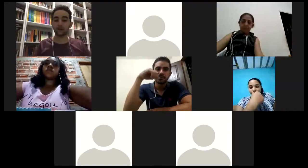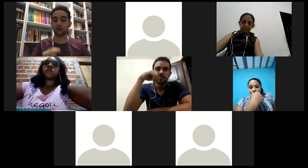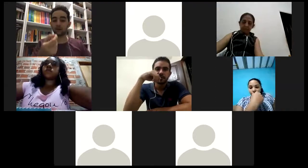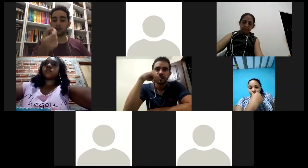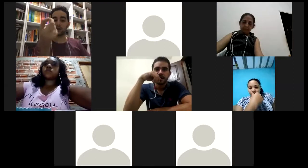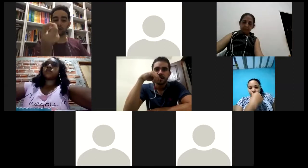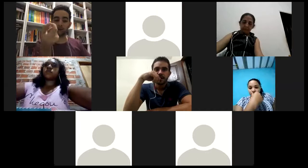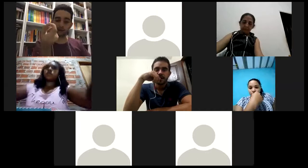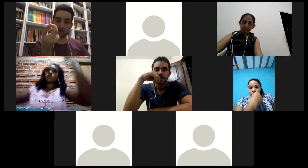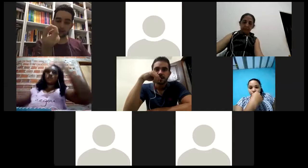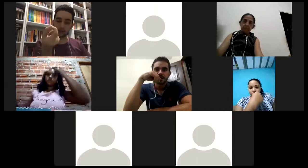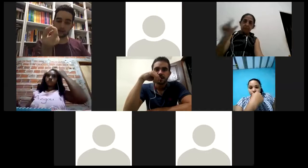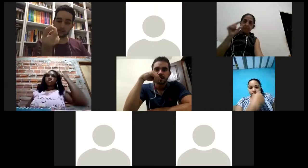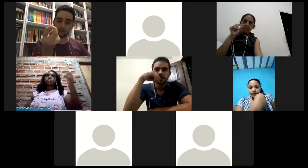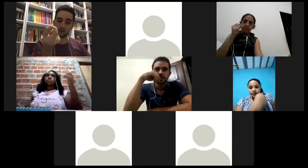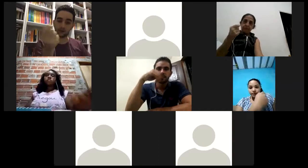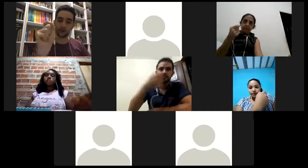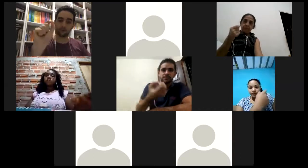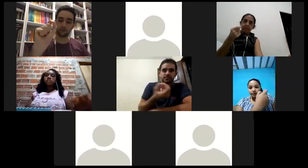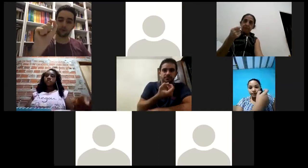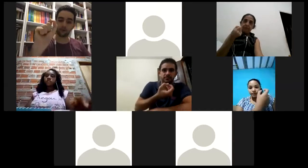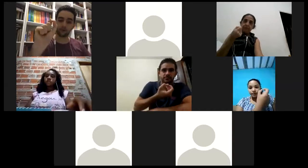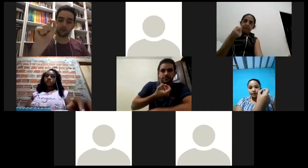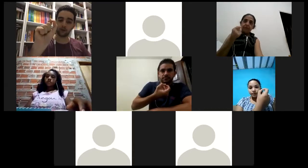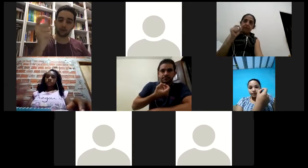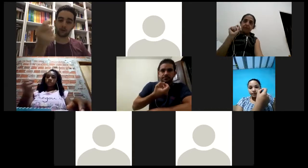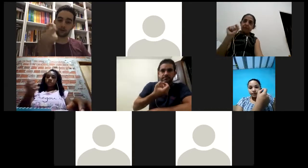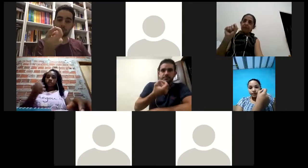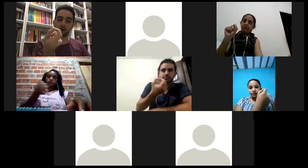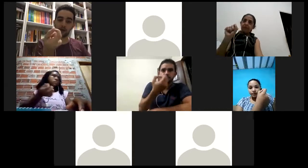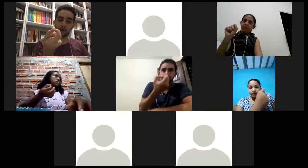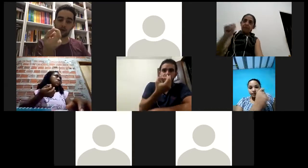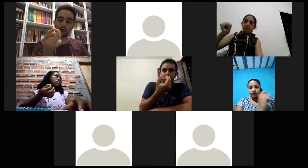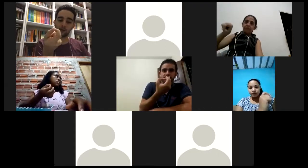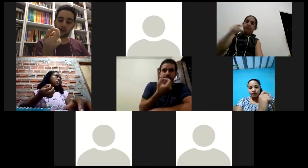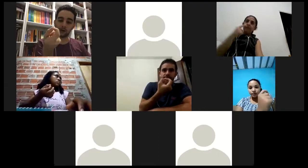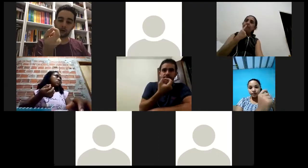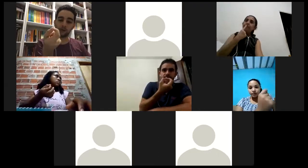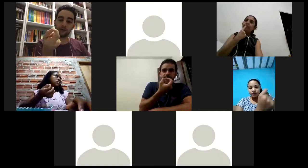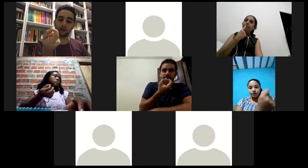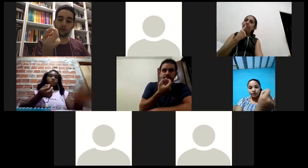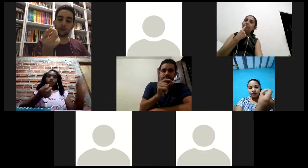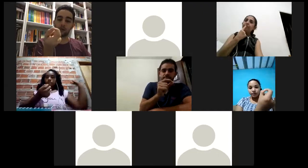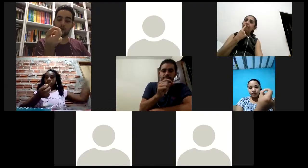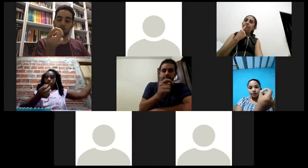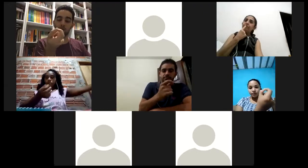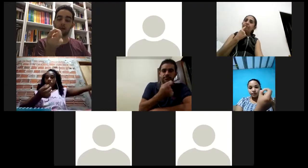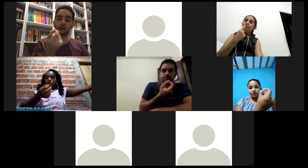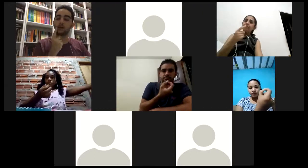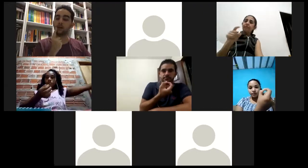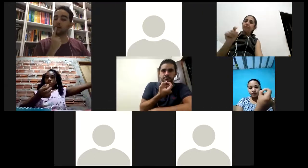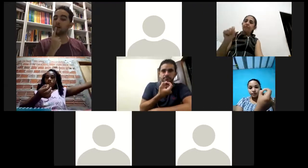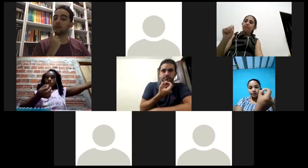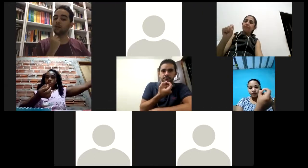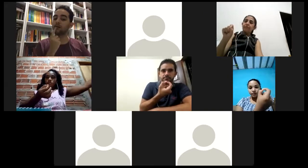E a acerola, eu vou fazer assim, uma bolinha apenas com o meu indicador e polegar, não é com a mão inteira. Vou fazer uma